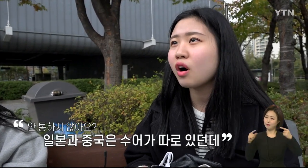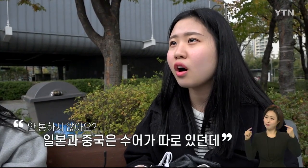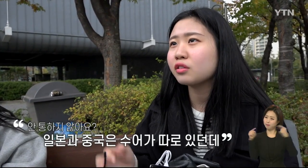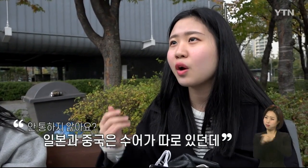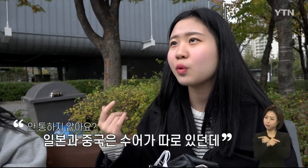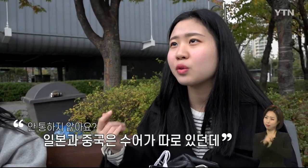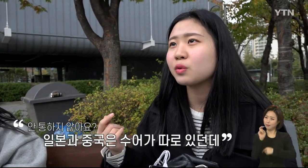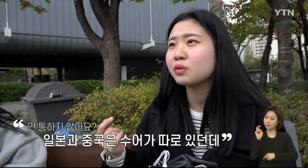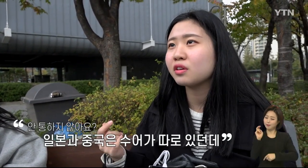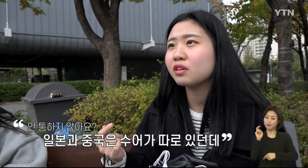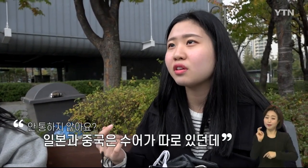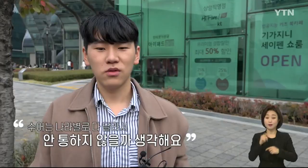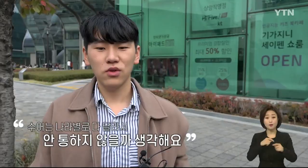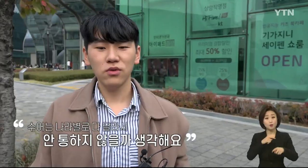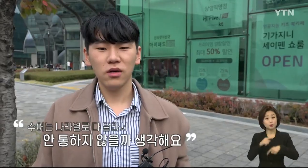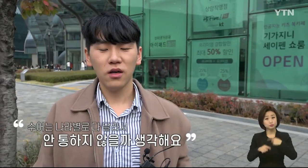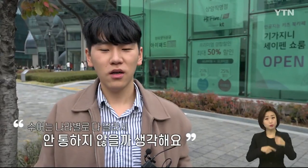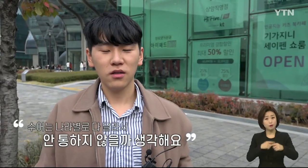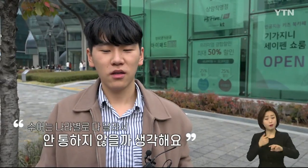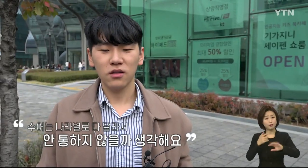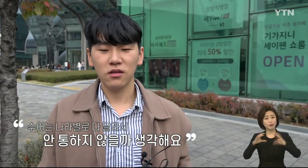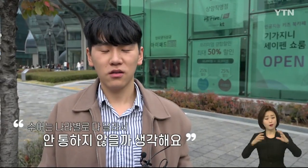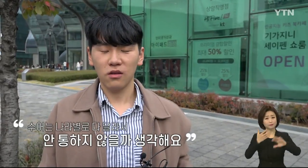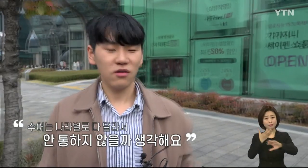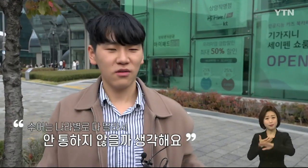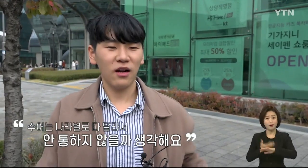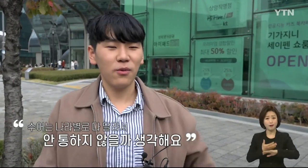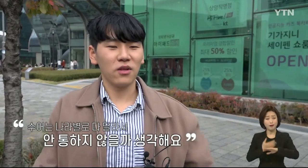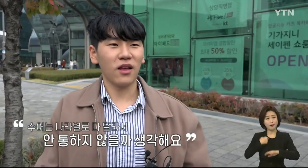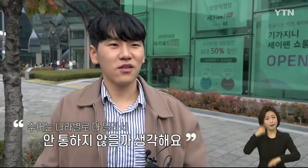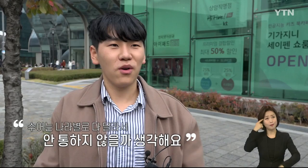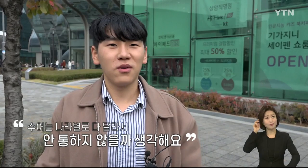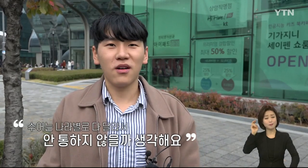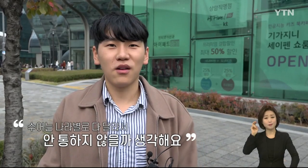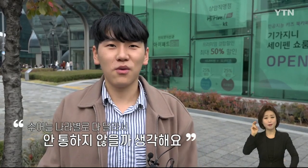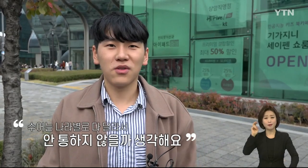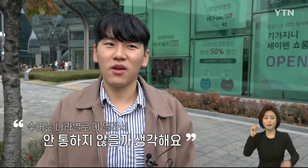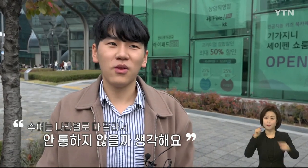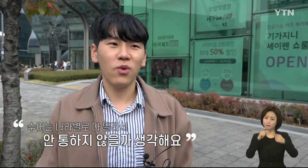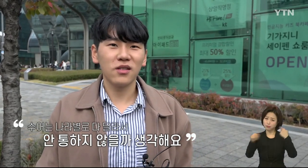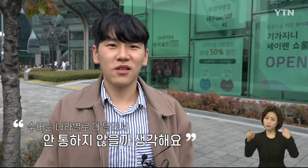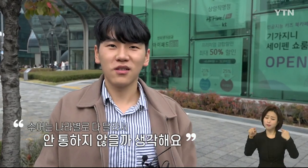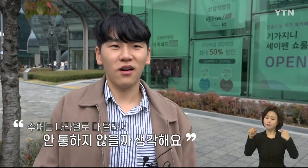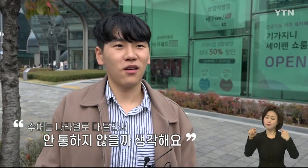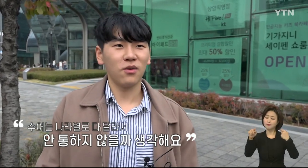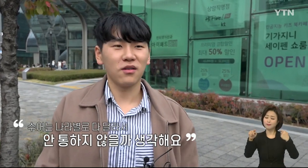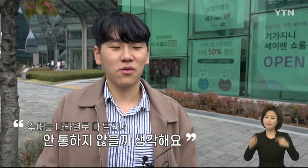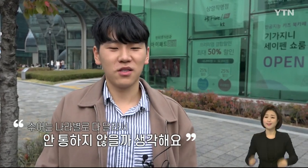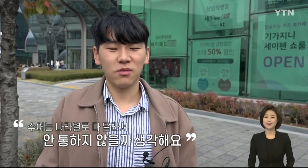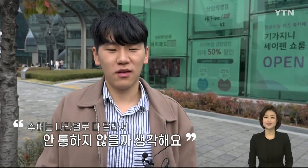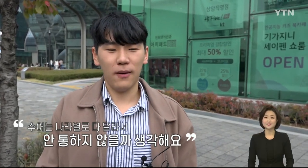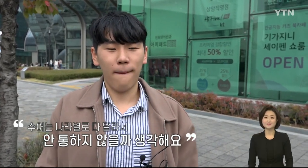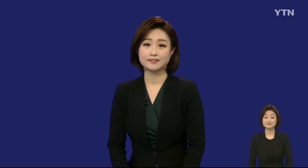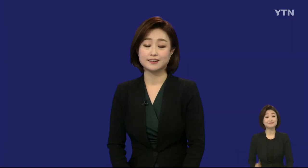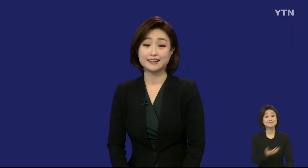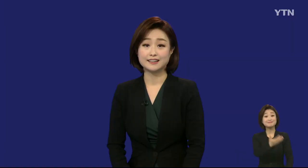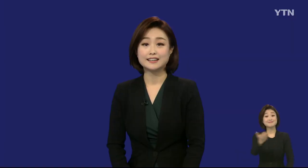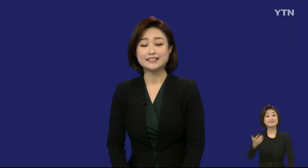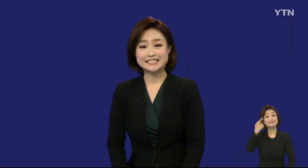중국은 수화가 따로 있던데. 수어는 나라별로 다 다를 거라고 생각을 하고 있어서 안 통하지 않을까라고 생각하고